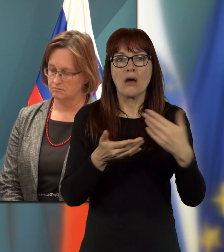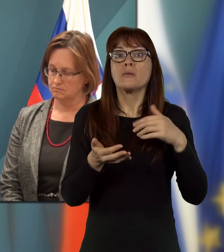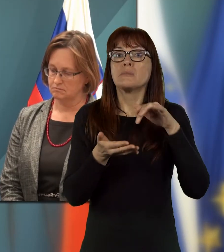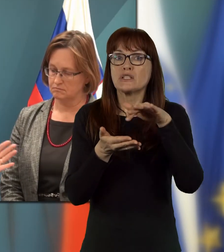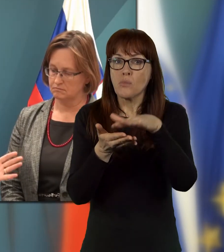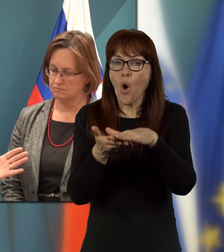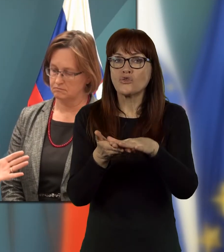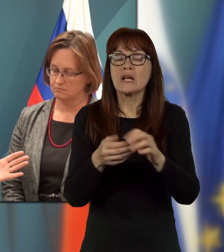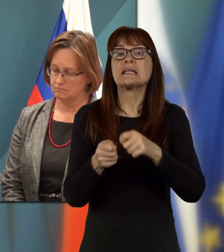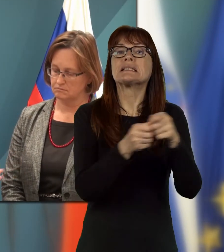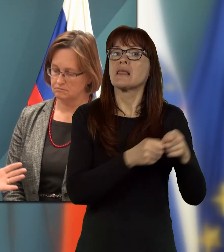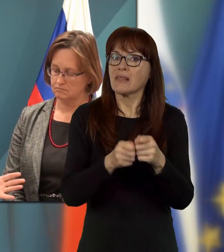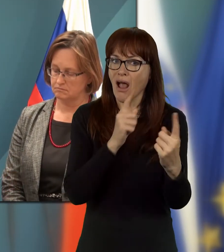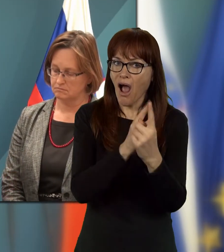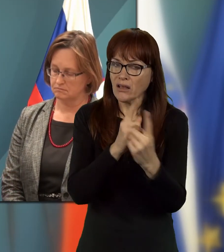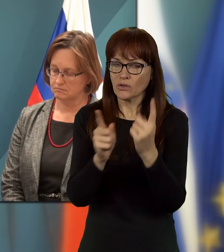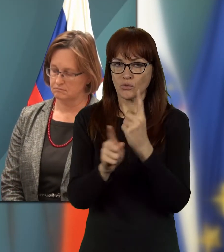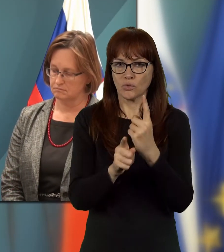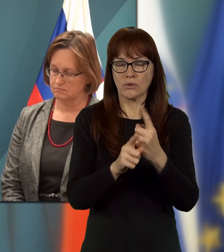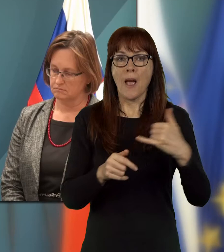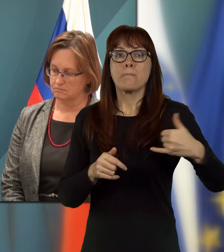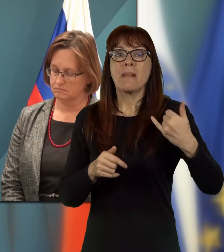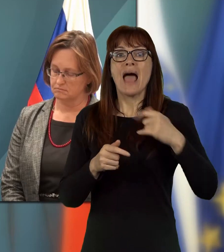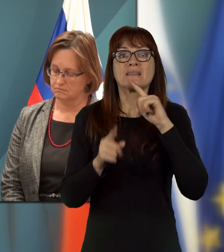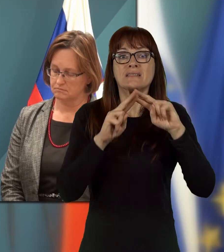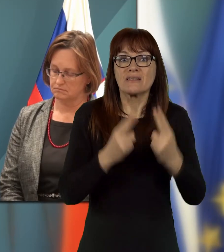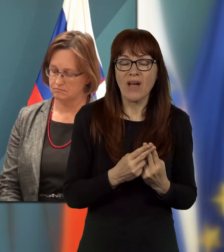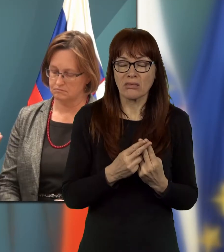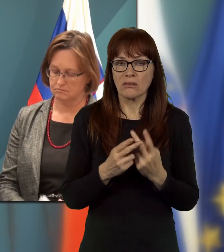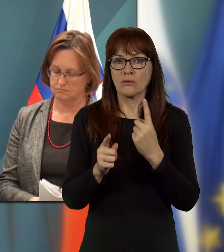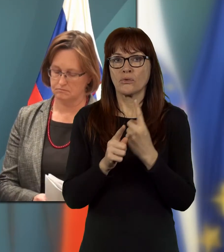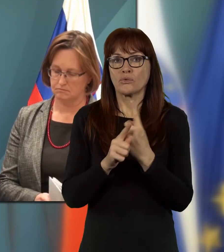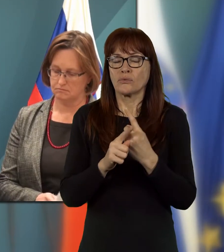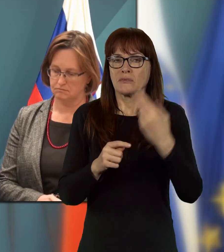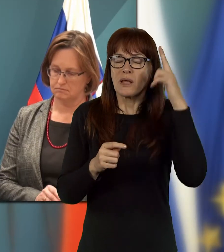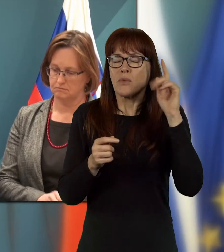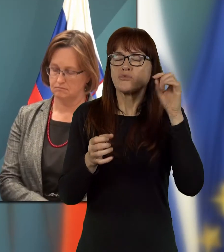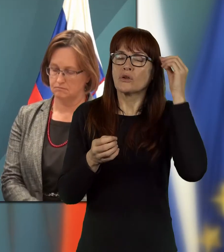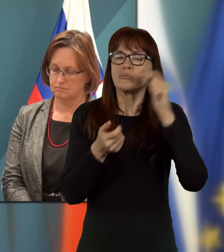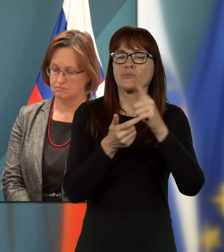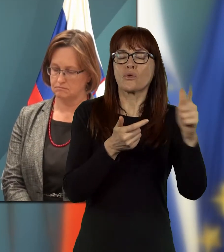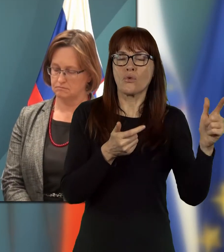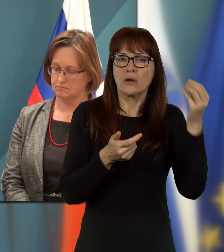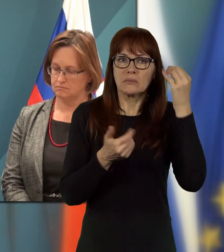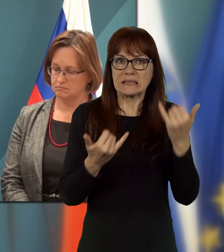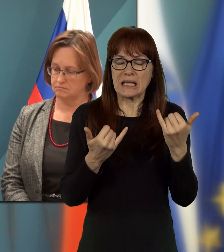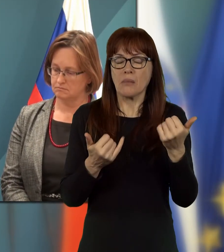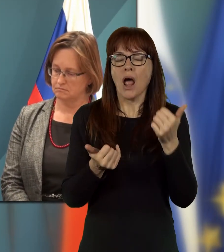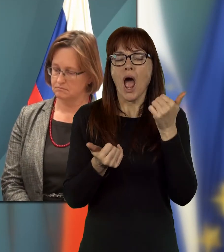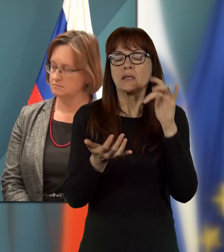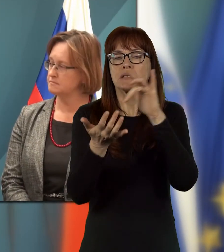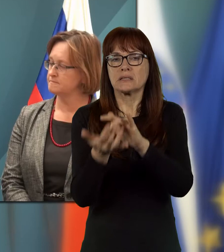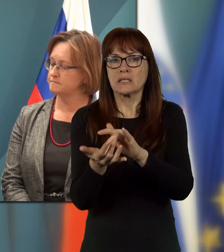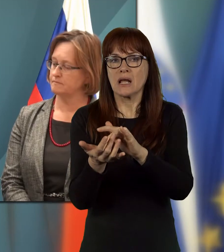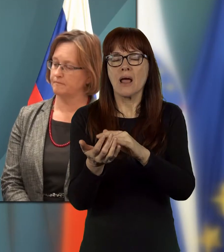da šli smo sindikati, mladinskim svetom, da se zdaj ne spomnim še kakšnega drugega, ampak v glavnem